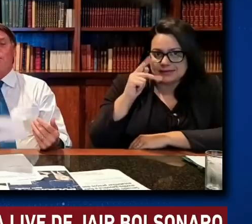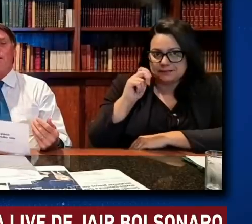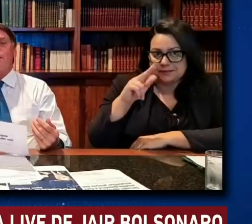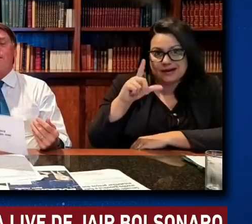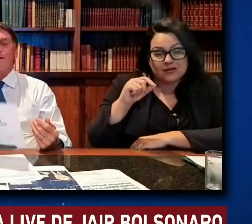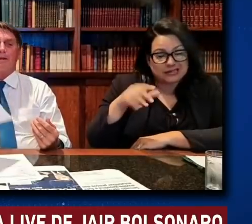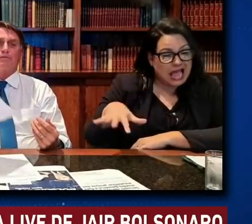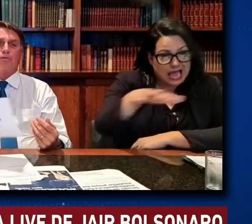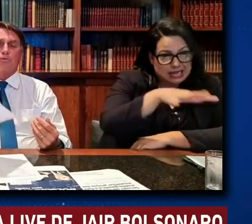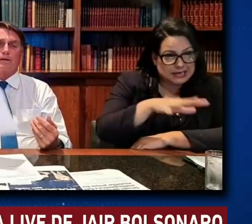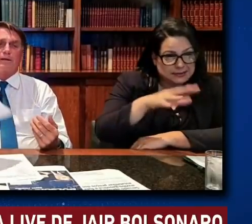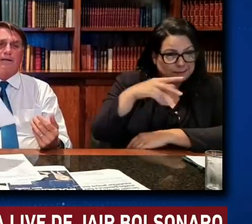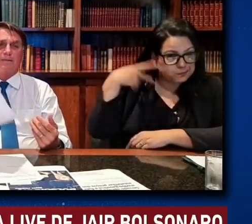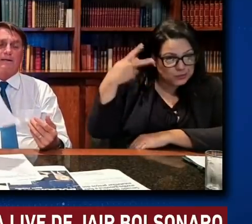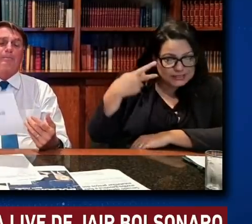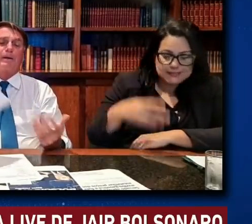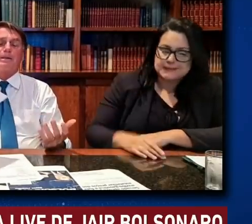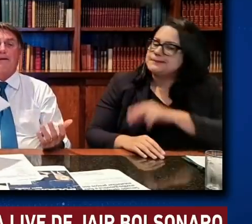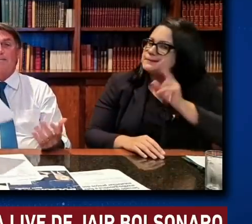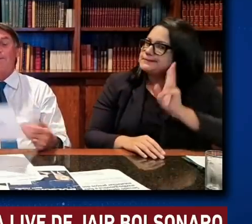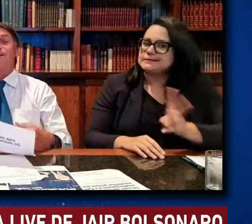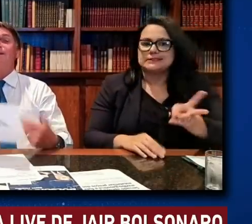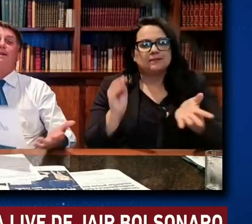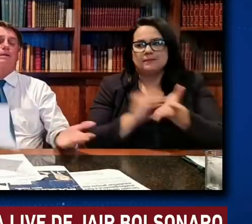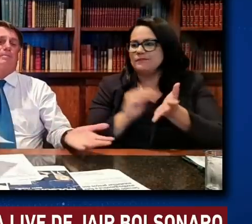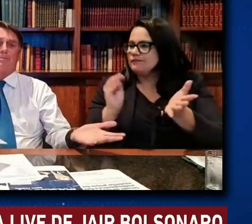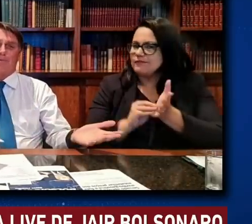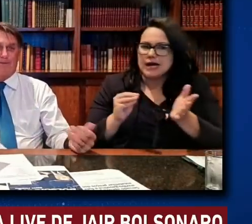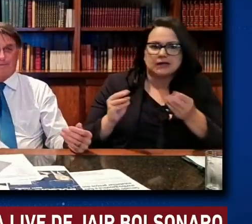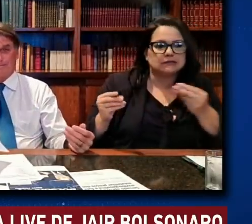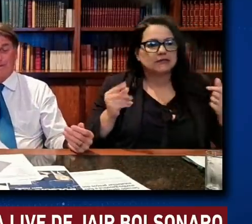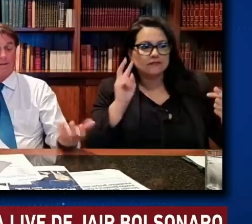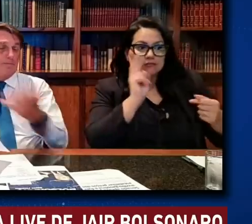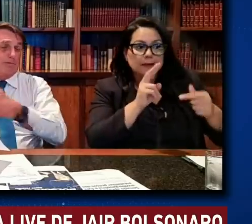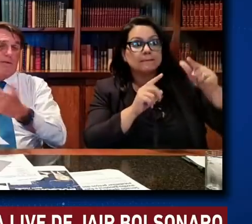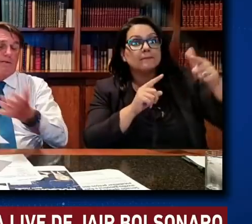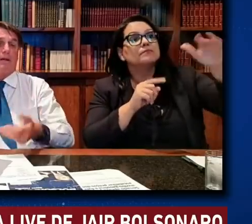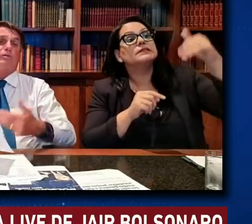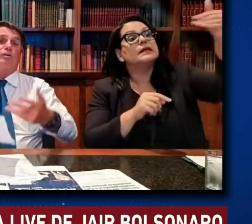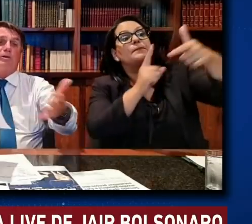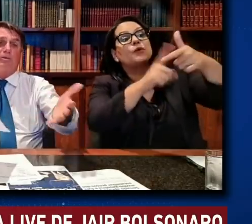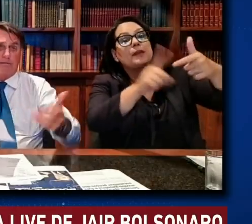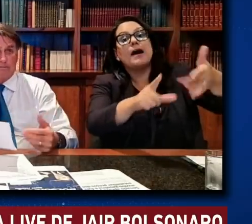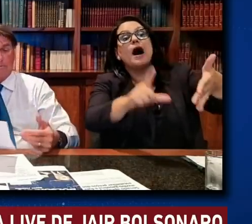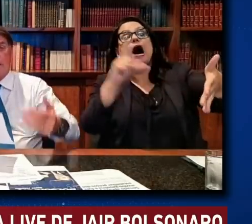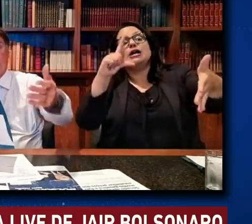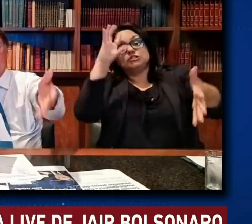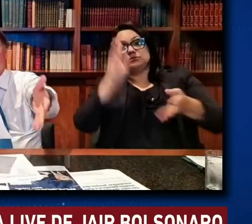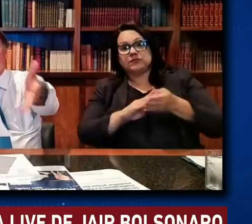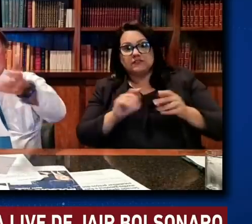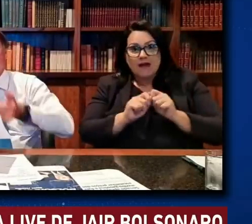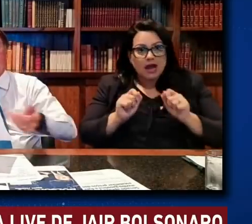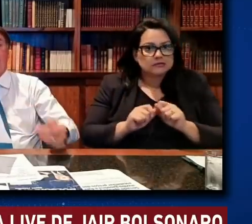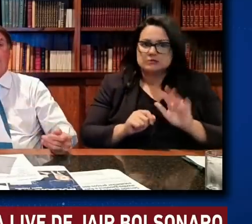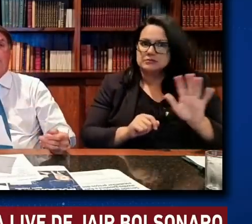político, sempre aí faltou aquela capacidade para se antecipar a problemas. Por coincidência, em 2008, eu embarquei num voo do